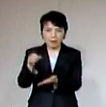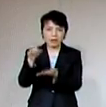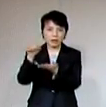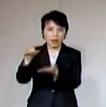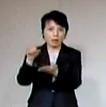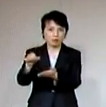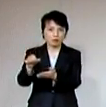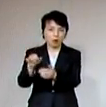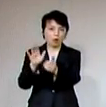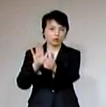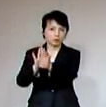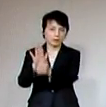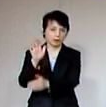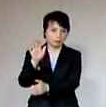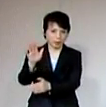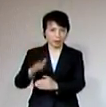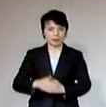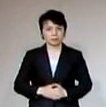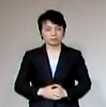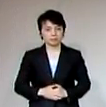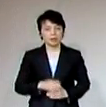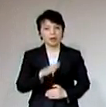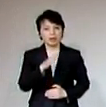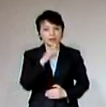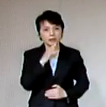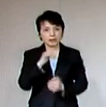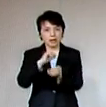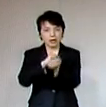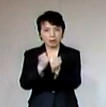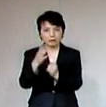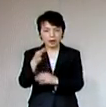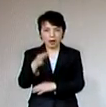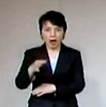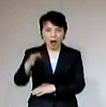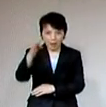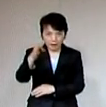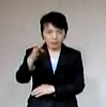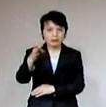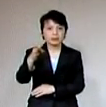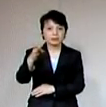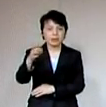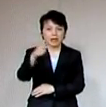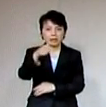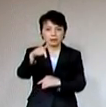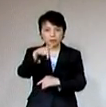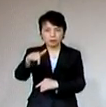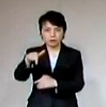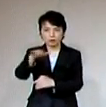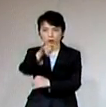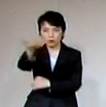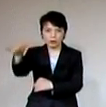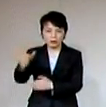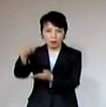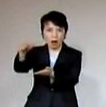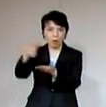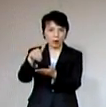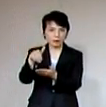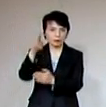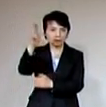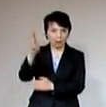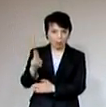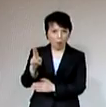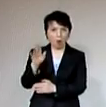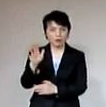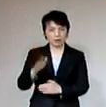助長するだけであります。確かに株が多少上がって一部の人は儲かっているかもしれ